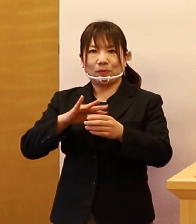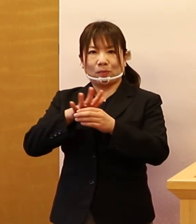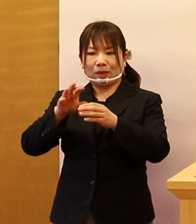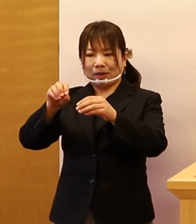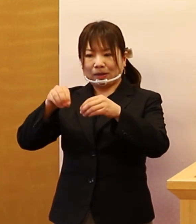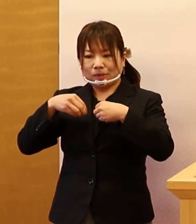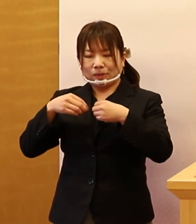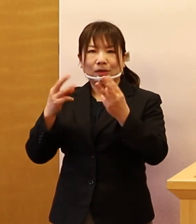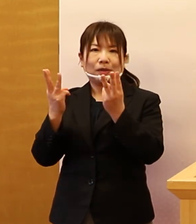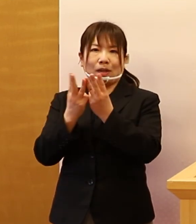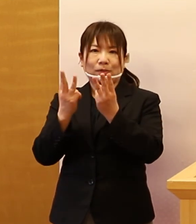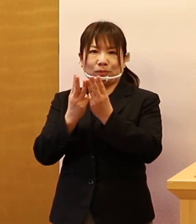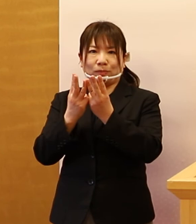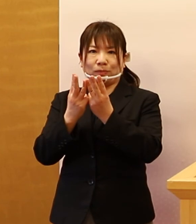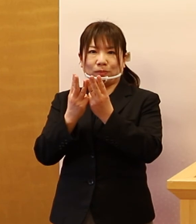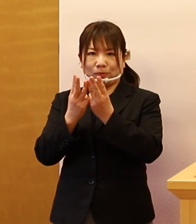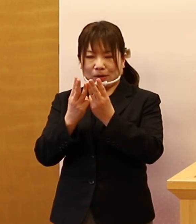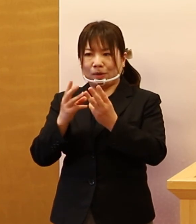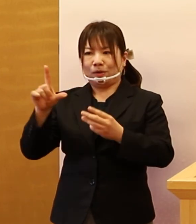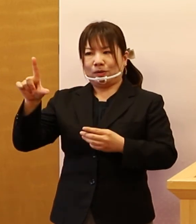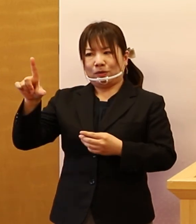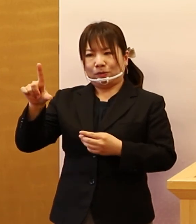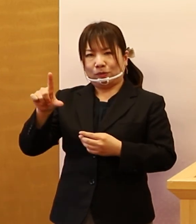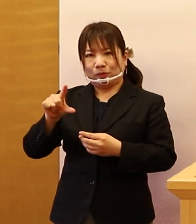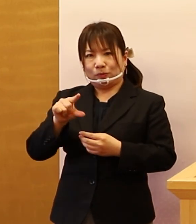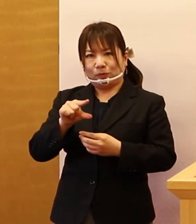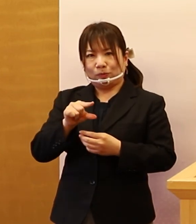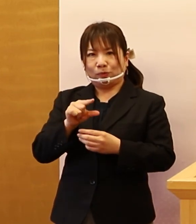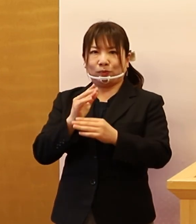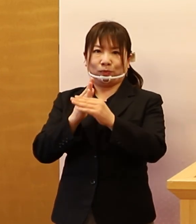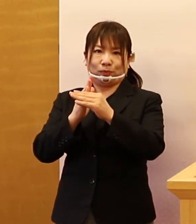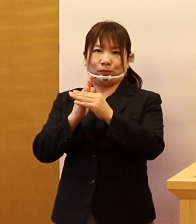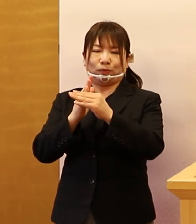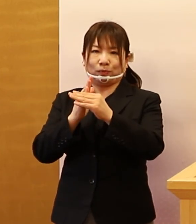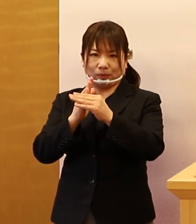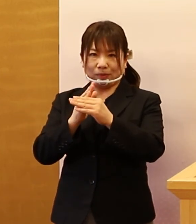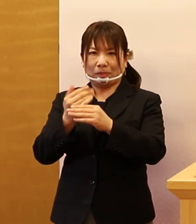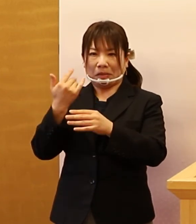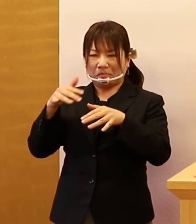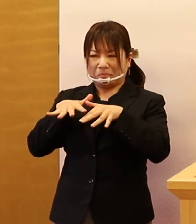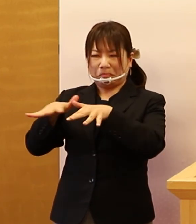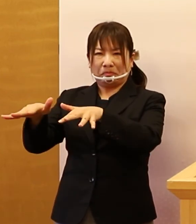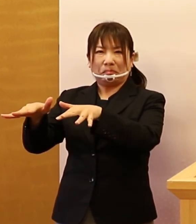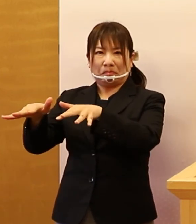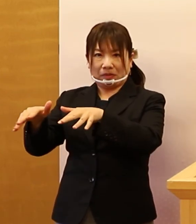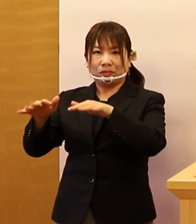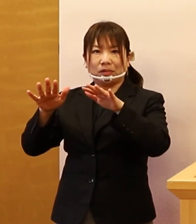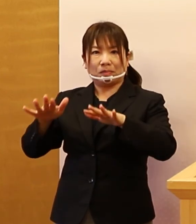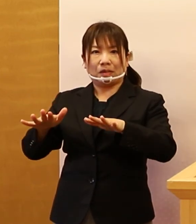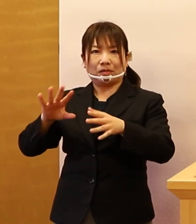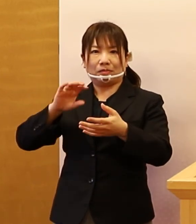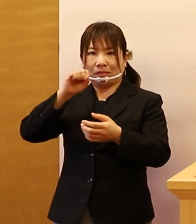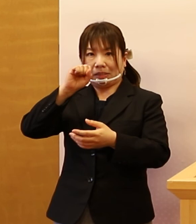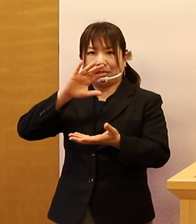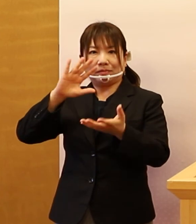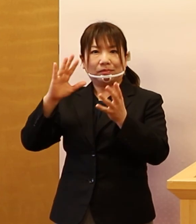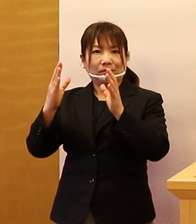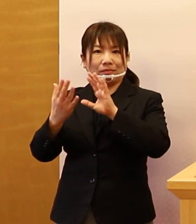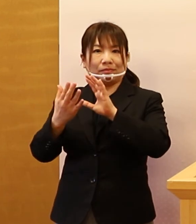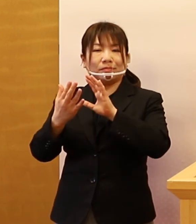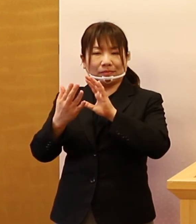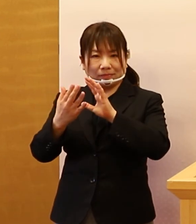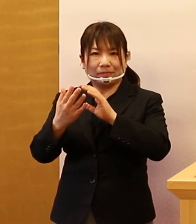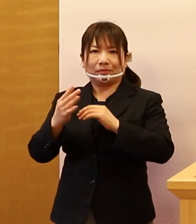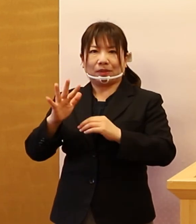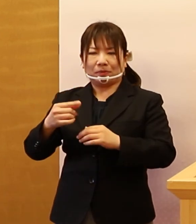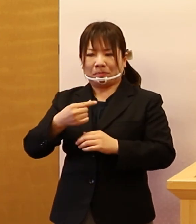減少傾向にあり、少しずつコロナ禍の日常が 変わってきておりますが、大切な